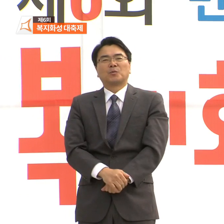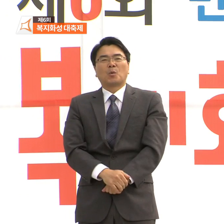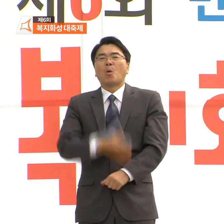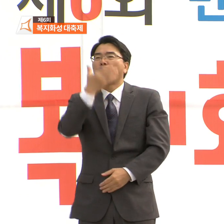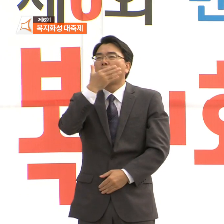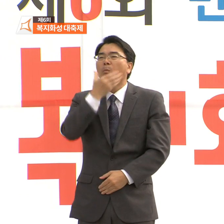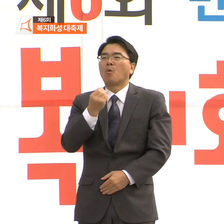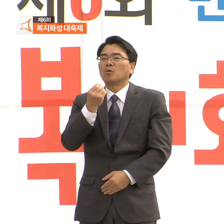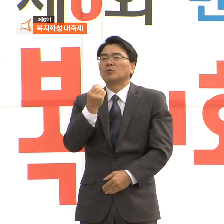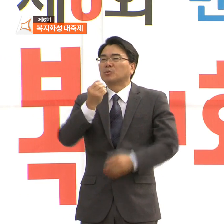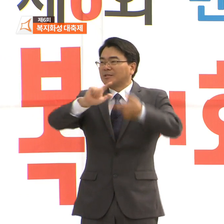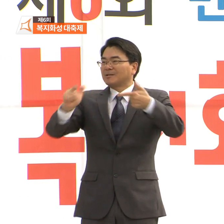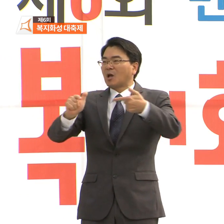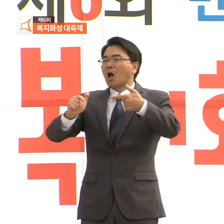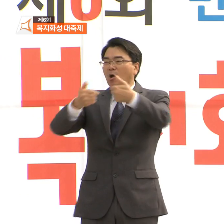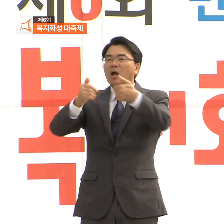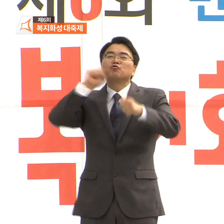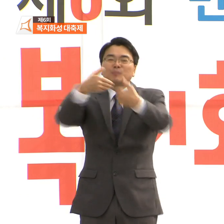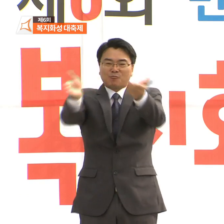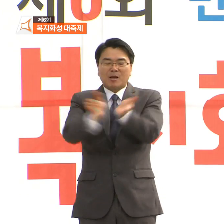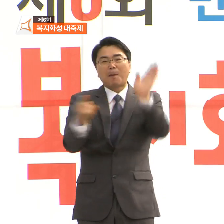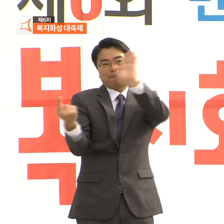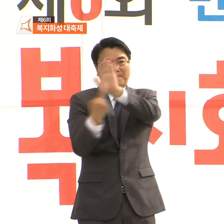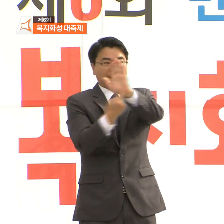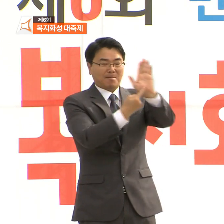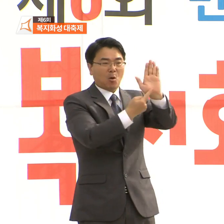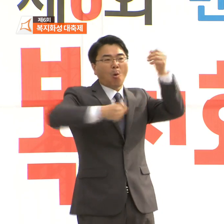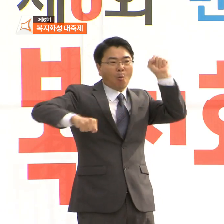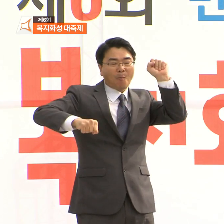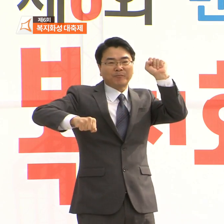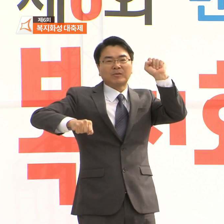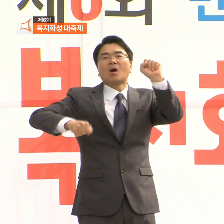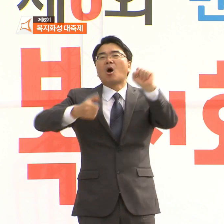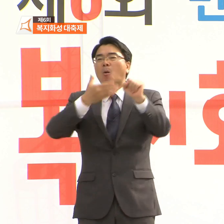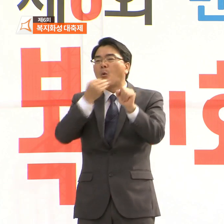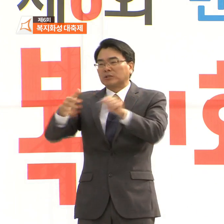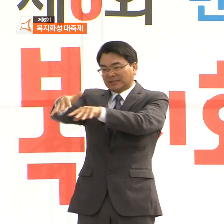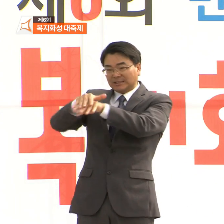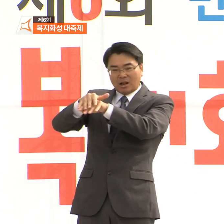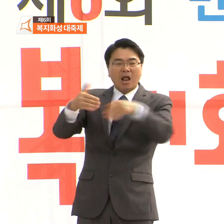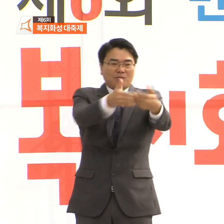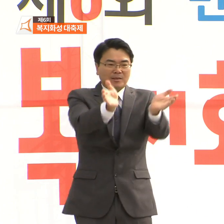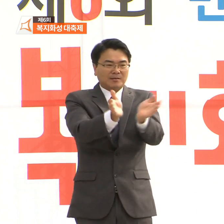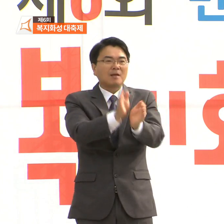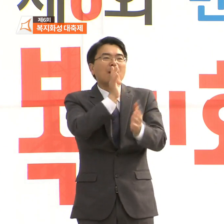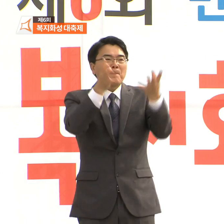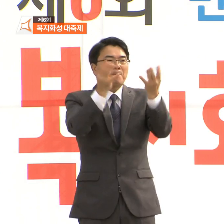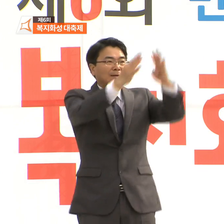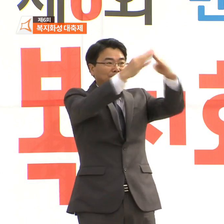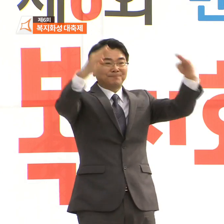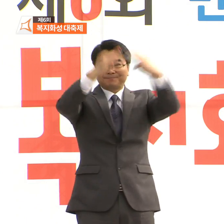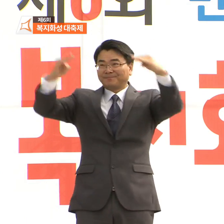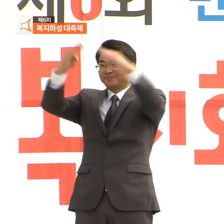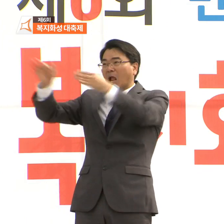우리 복지관의 동아리들의 발표도 있고 오늘 또 복지 시설이나 단체에서 정말 많은 부스들을